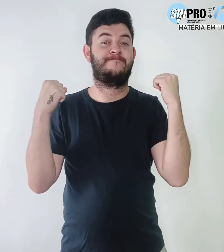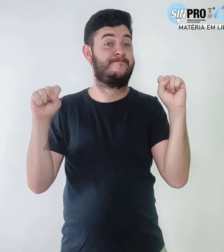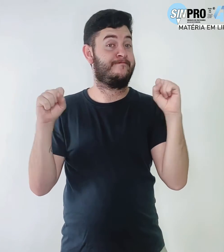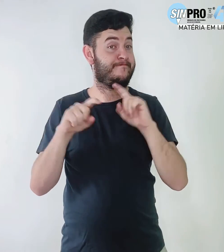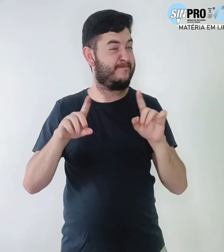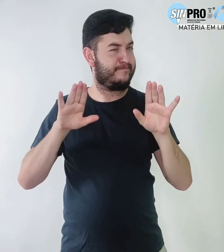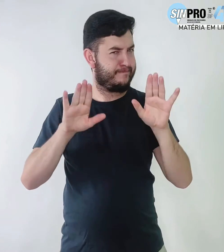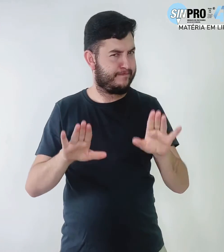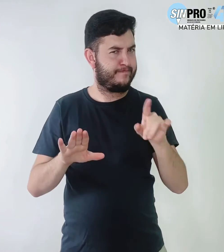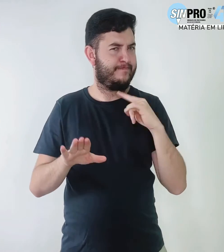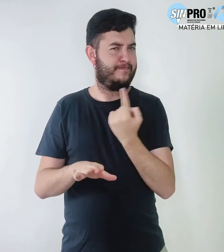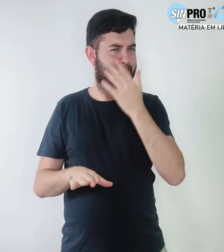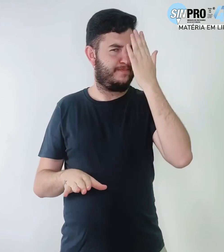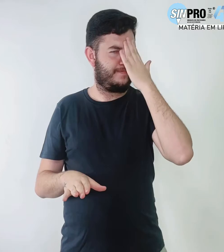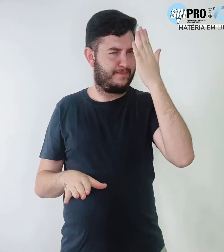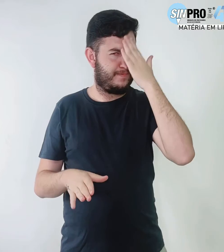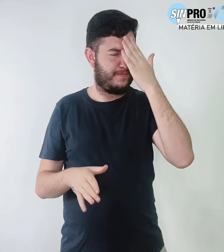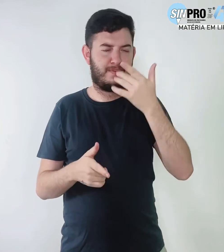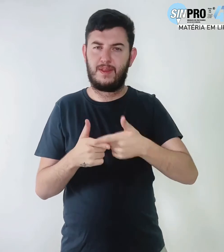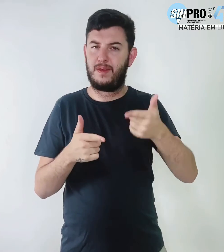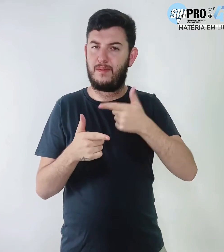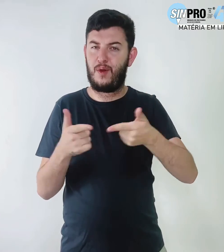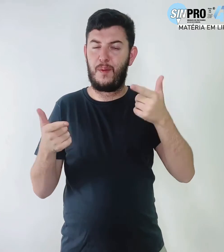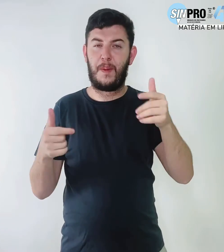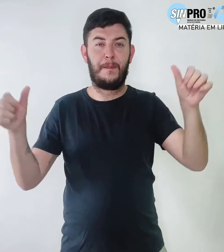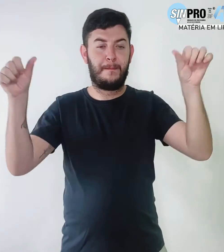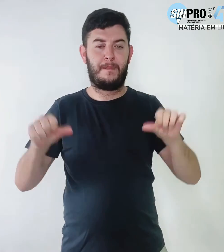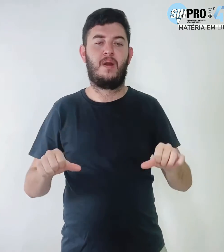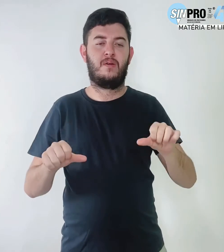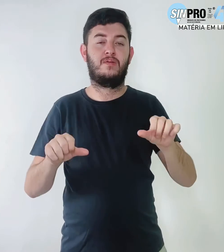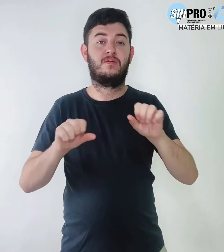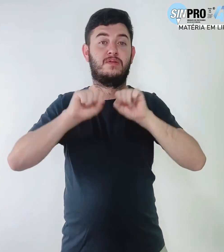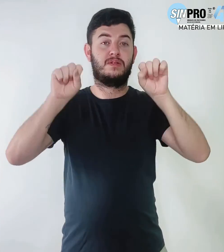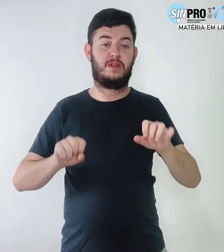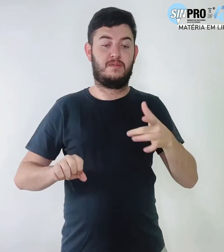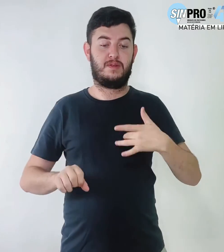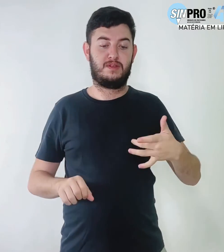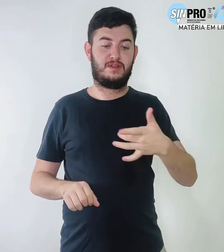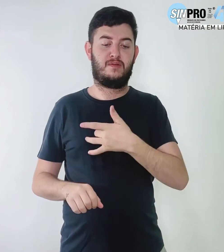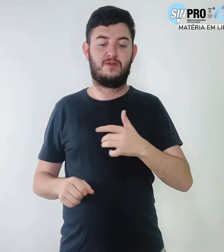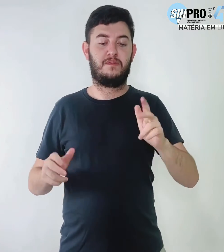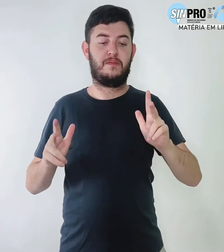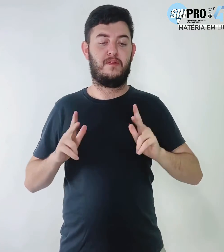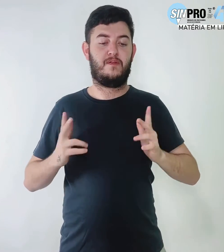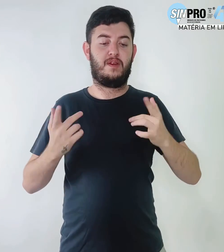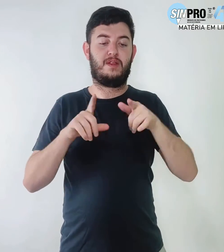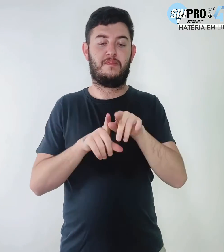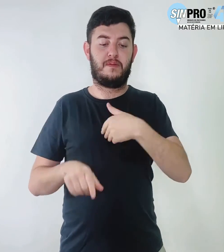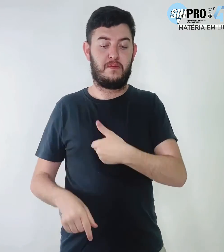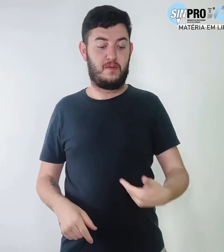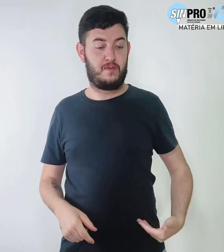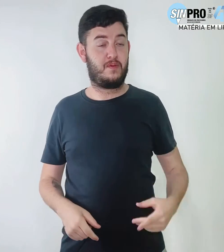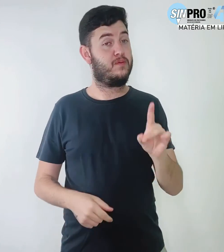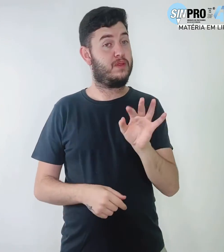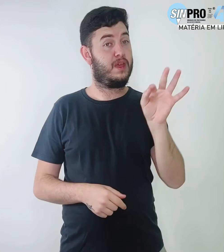Contudo, apesar do caos instalado no sistema de saúde pública e privada, o DF enfrenta um dos